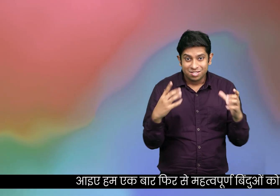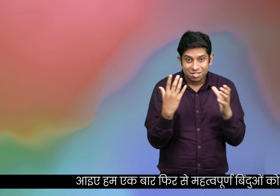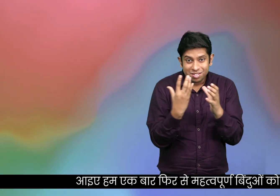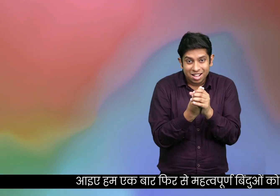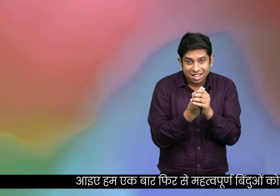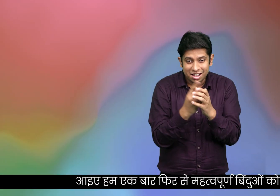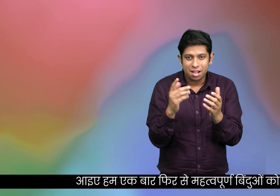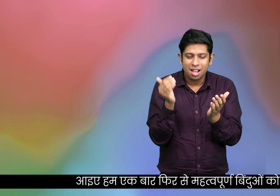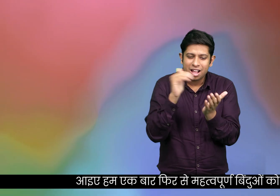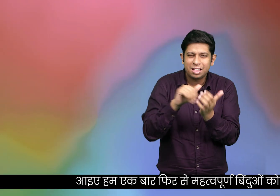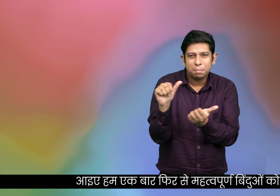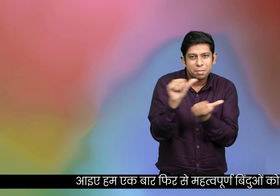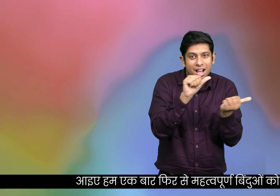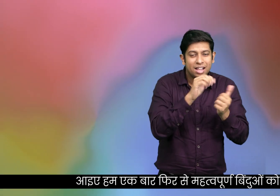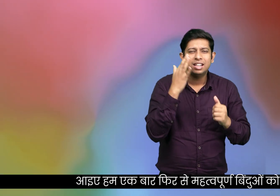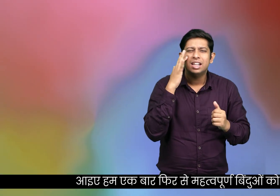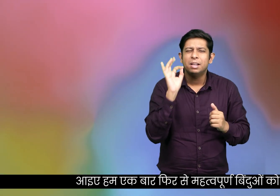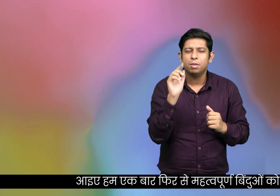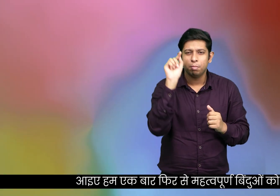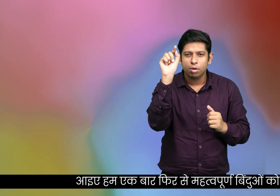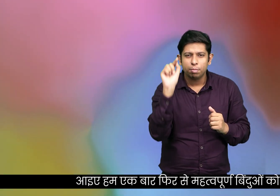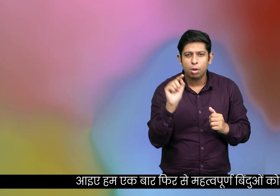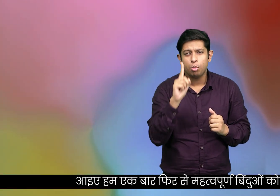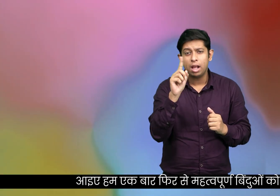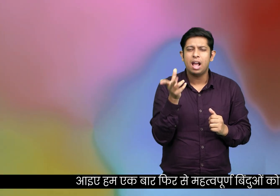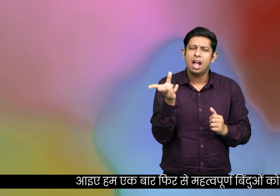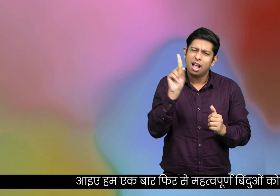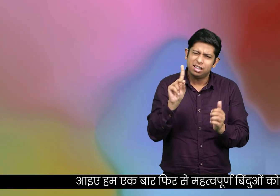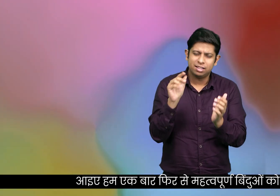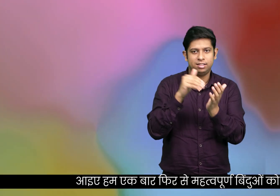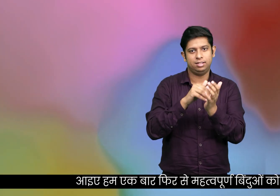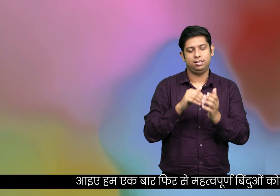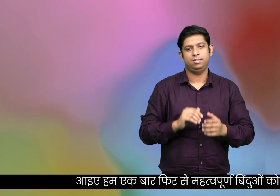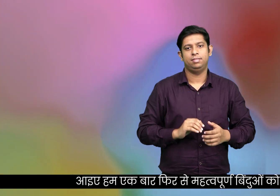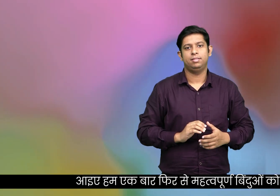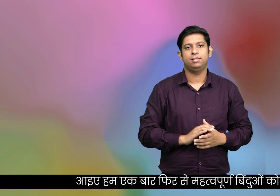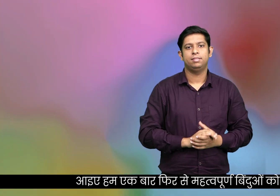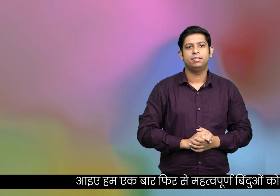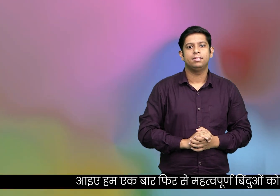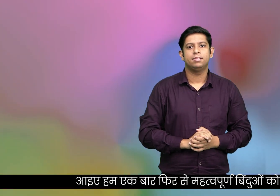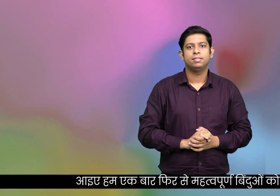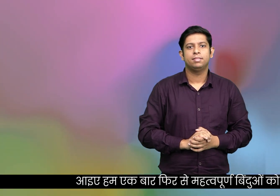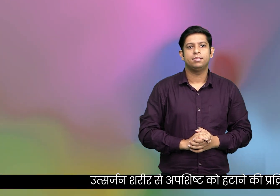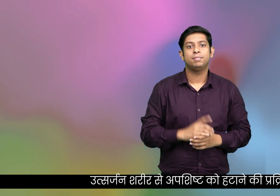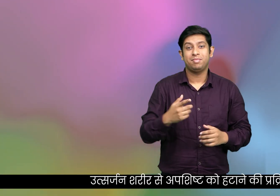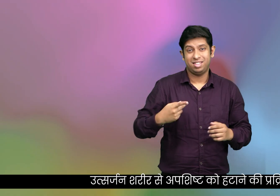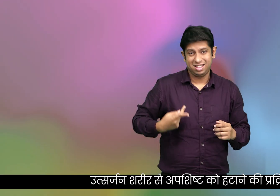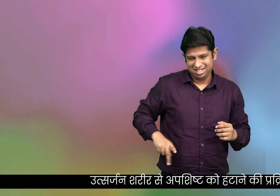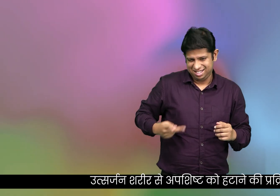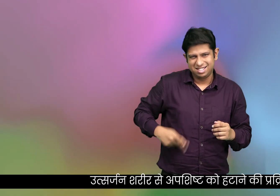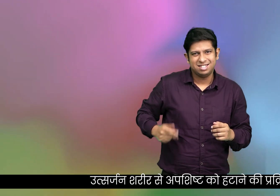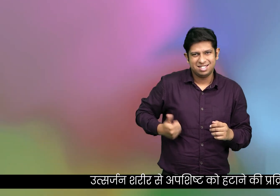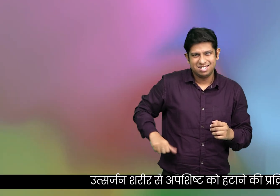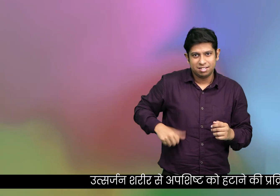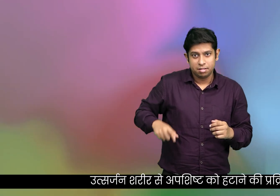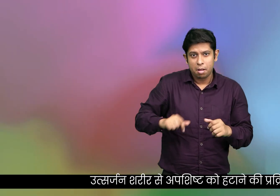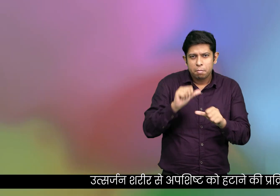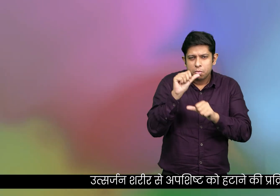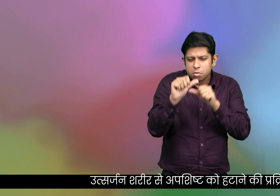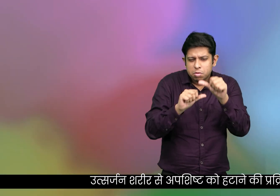आइए हम एक बार फिर से महत्वपूर्ण बिंदुओं को दोहराते हैं। उत्सर्जन शरीर से अपशिष्ट